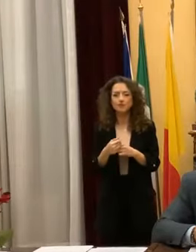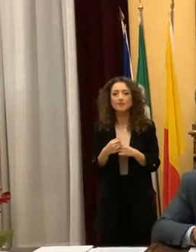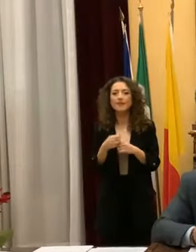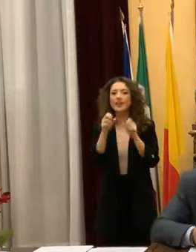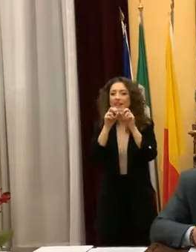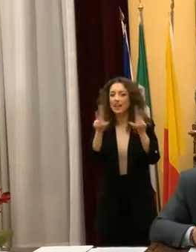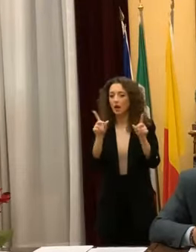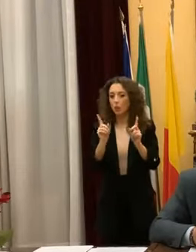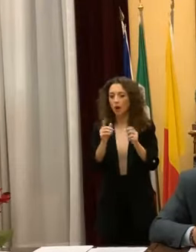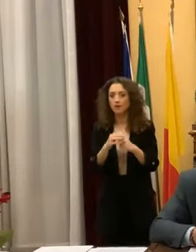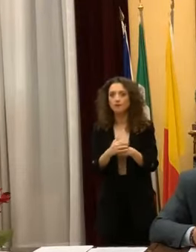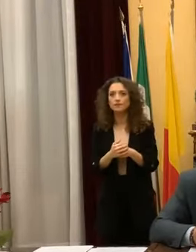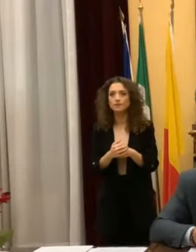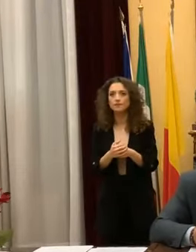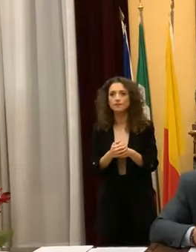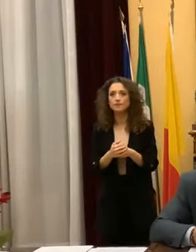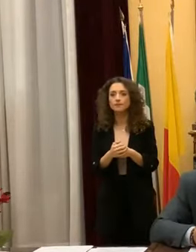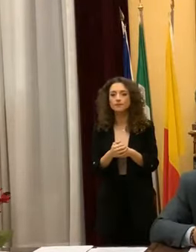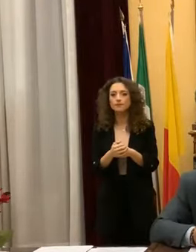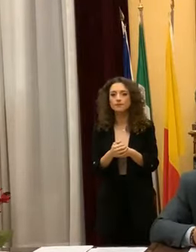che